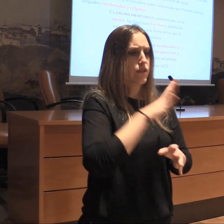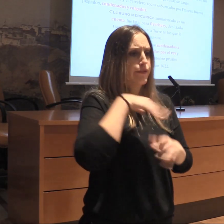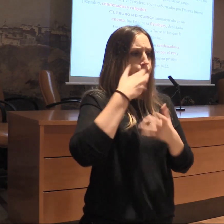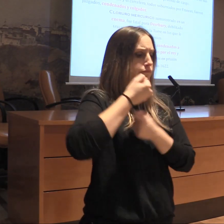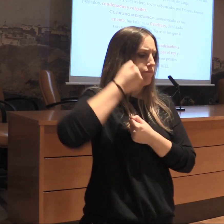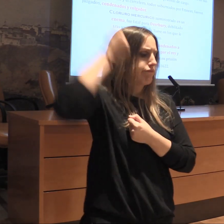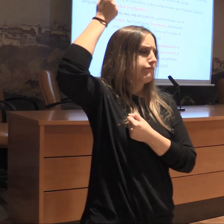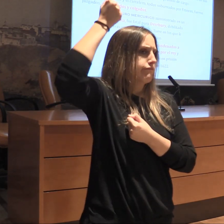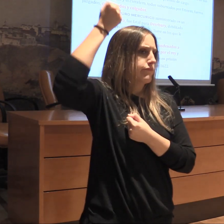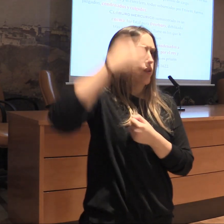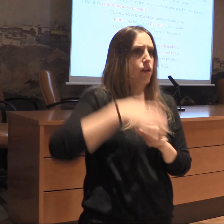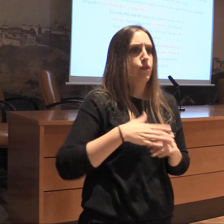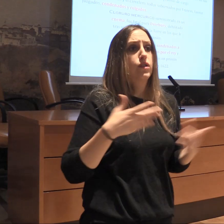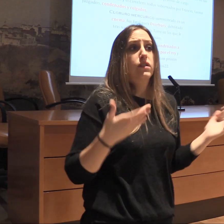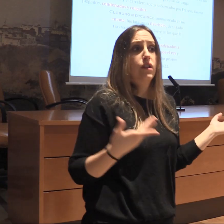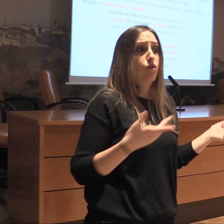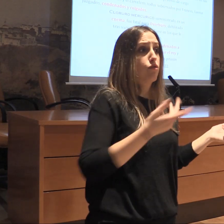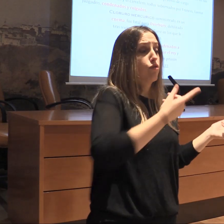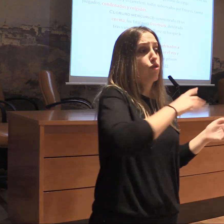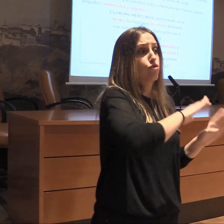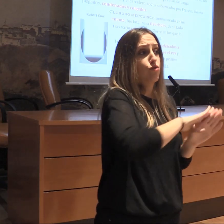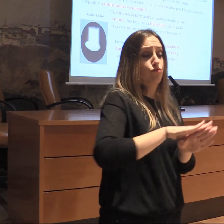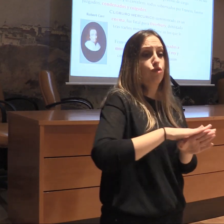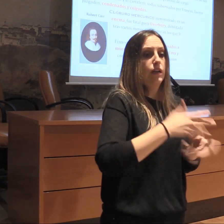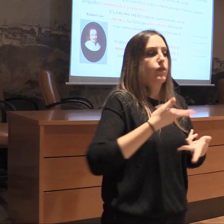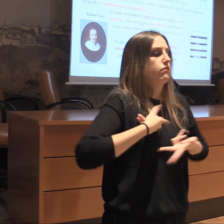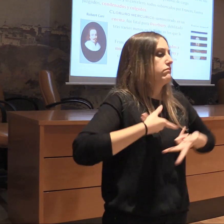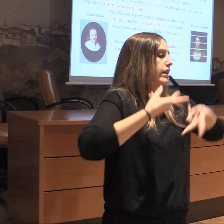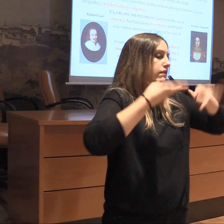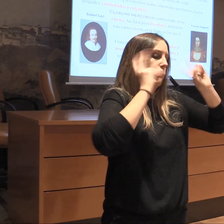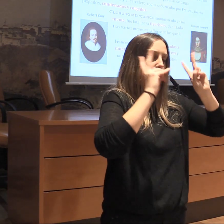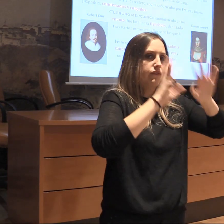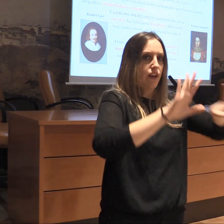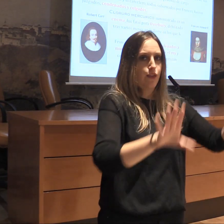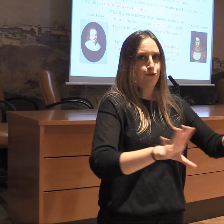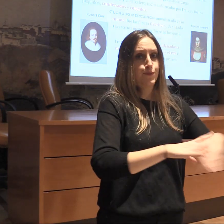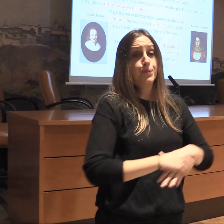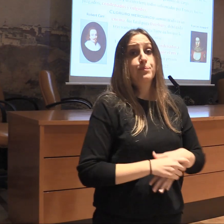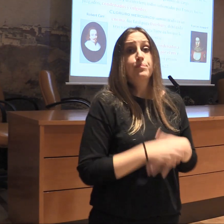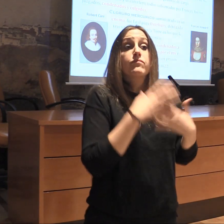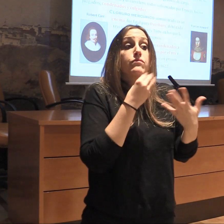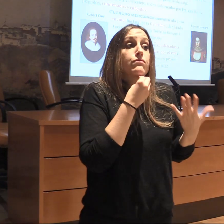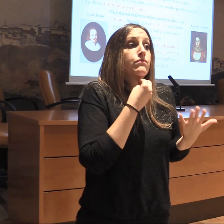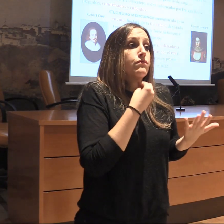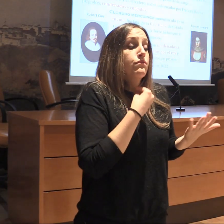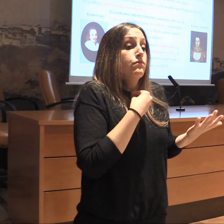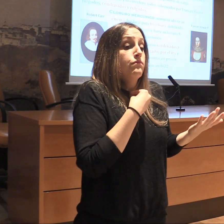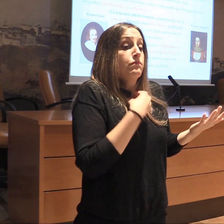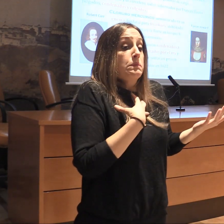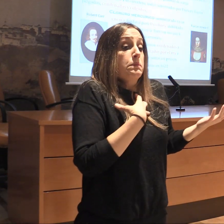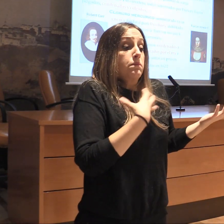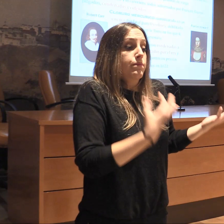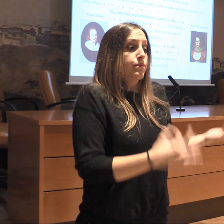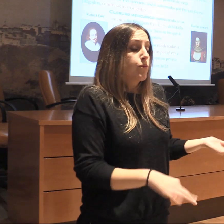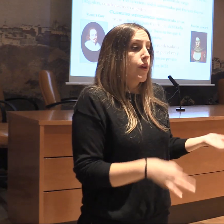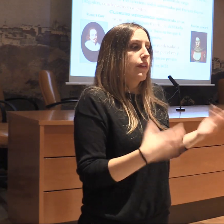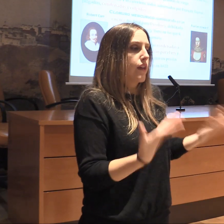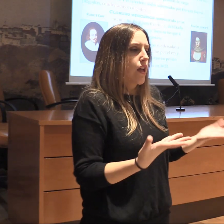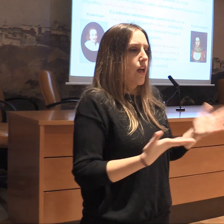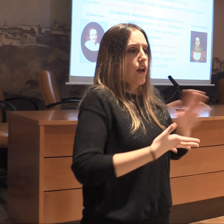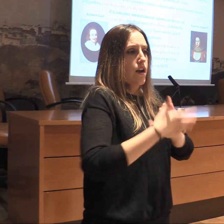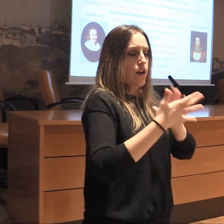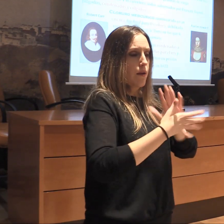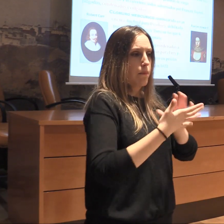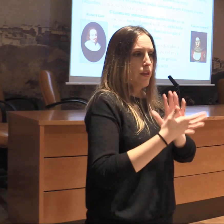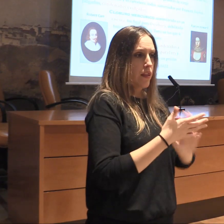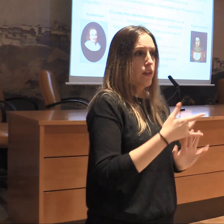Ellos finalmente fueron indultados y liberados. Puede que la rapidez con la